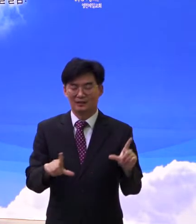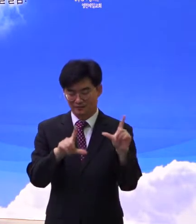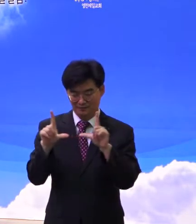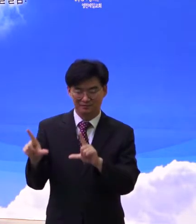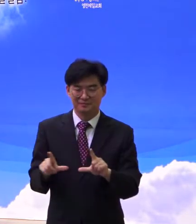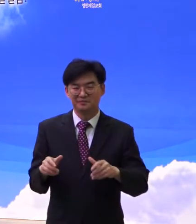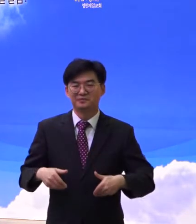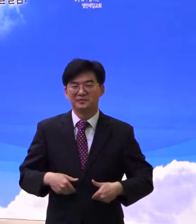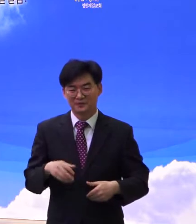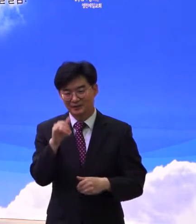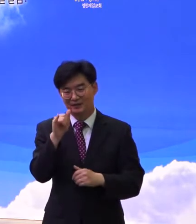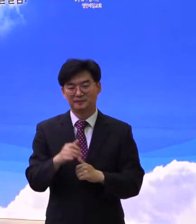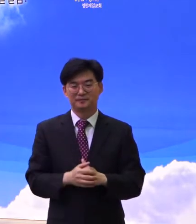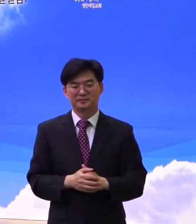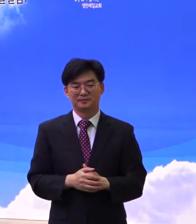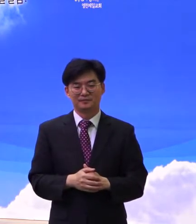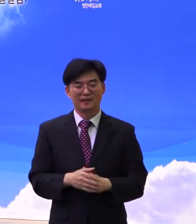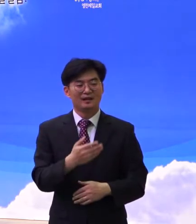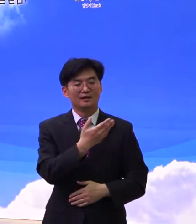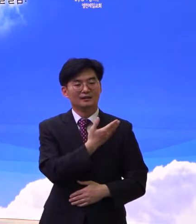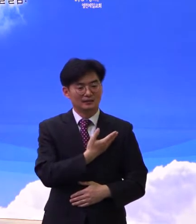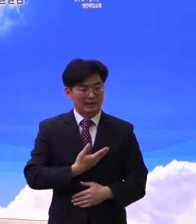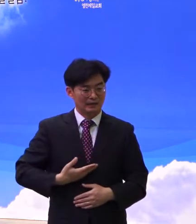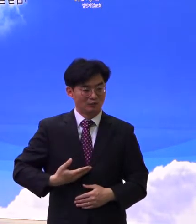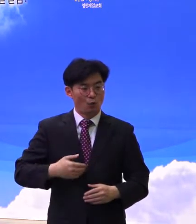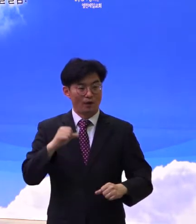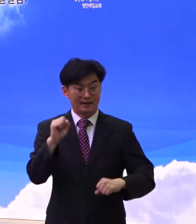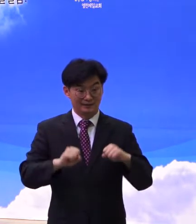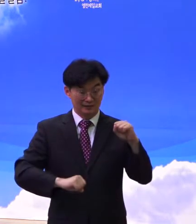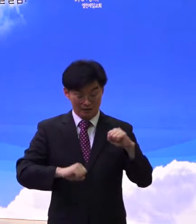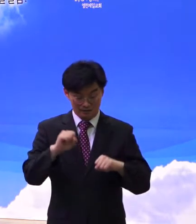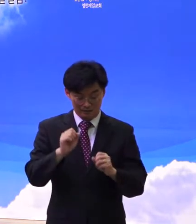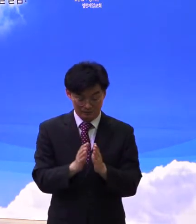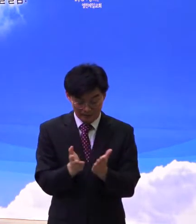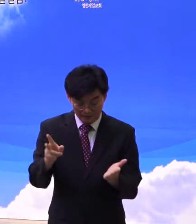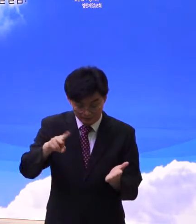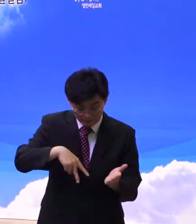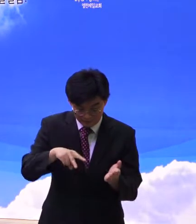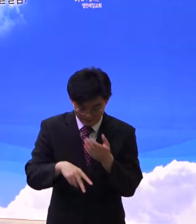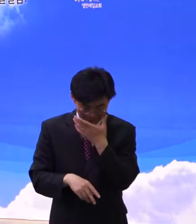여러분, 우리가 읽은 사도행전, 이 사도행전을 또 다른 말로 뭐라고 부르죠?